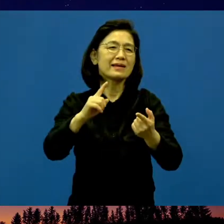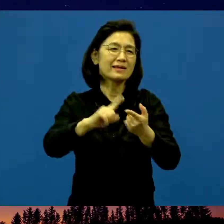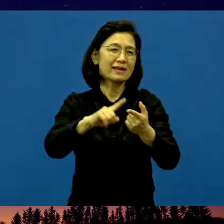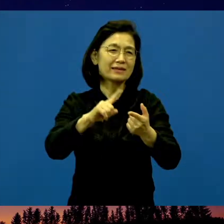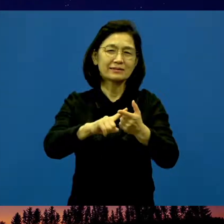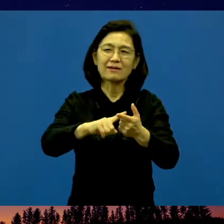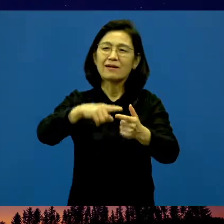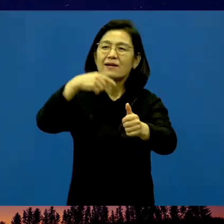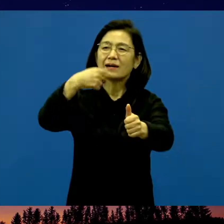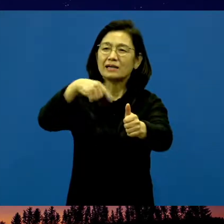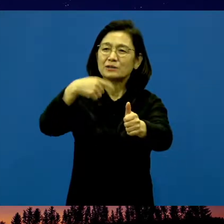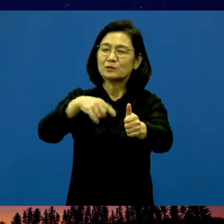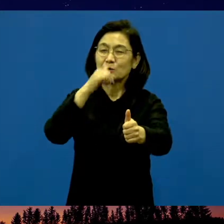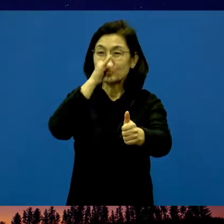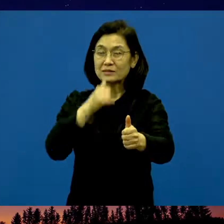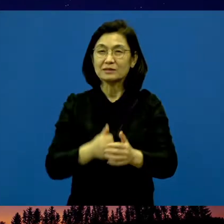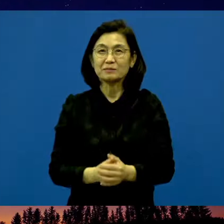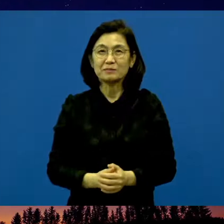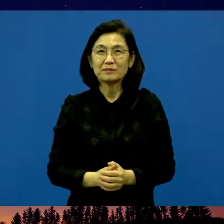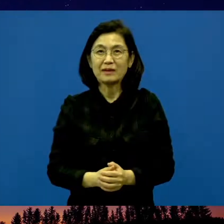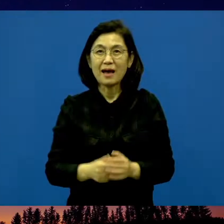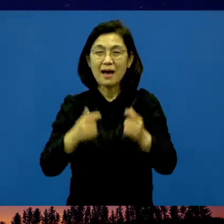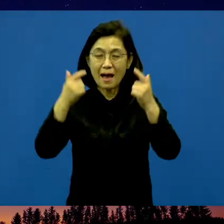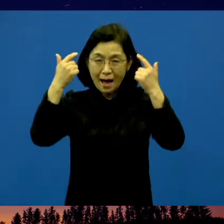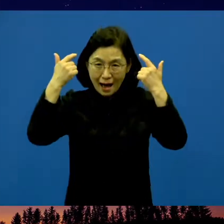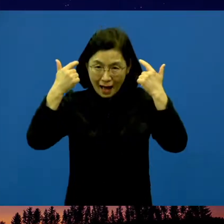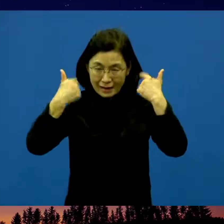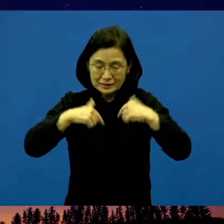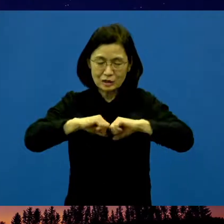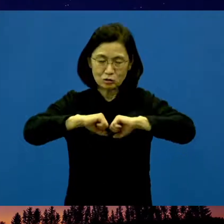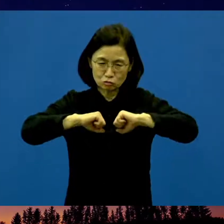있습니다. 그 권면의 앞부분이 뭐죠? 항상